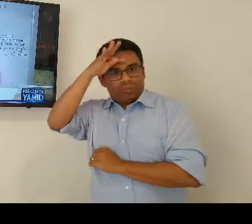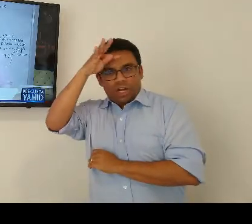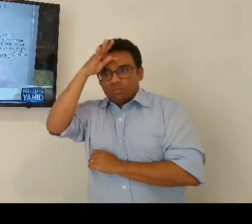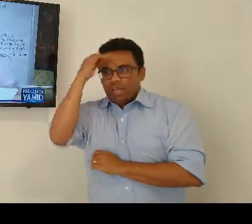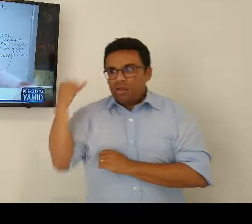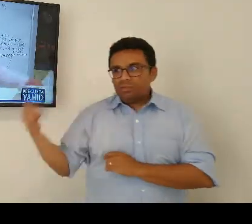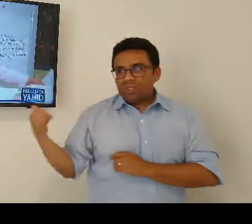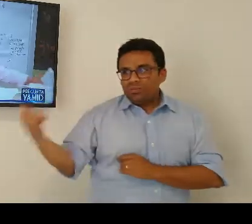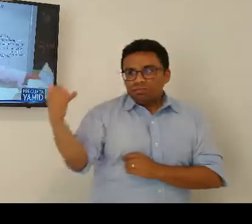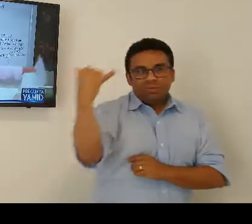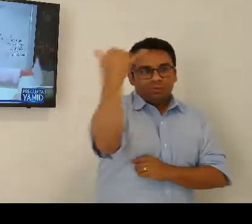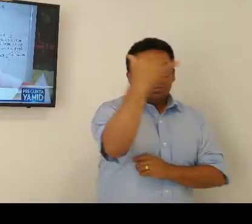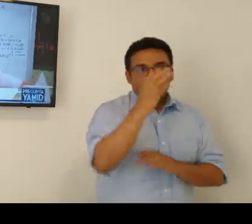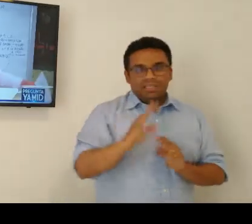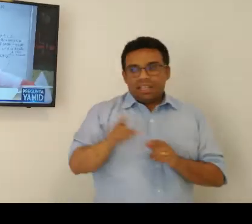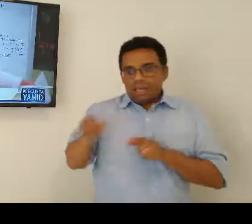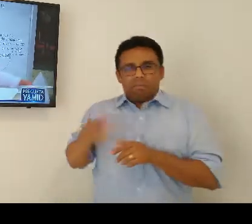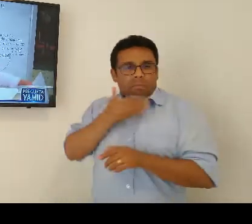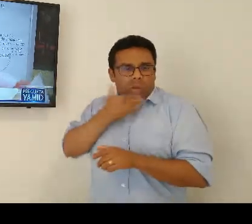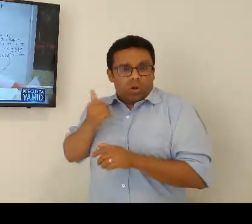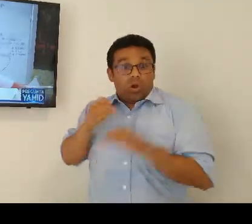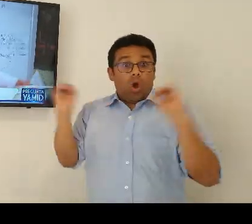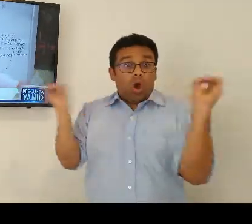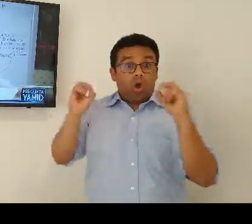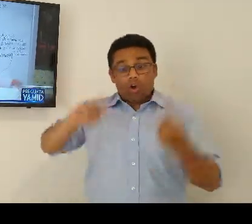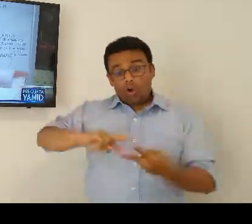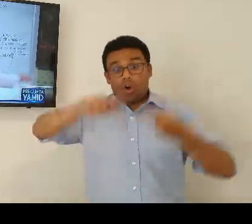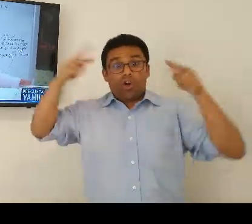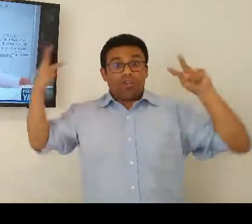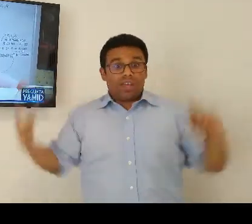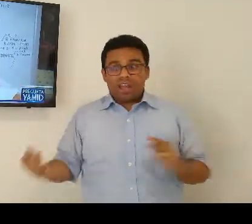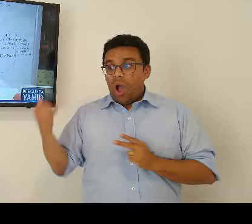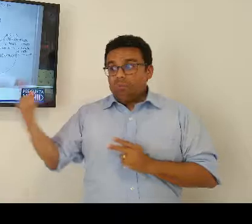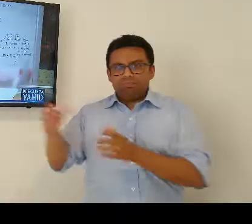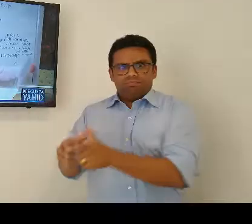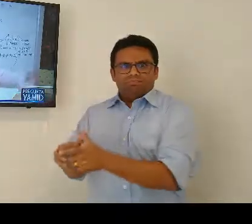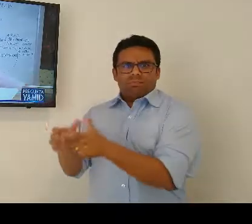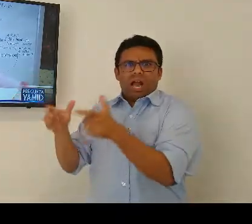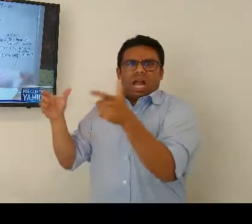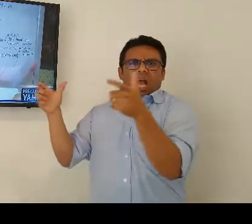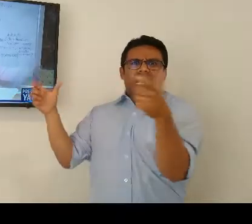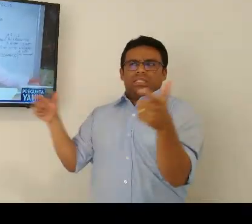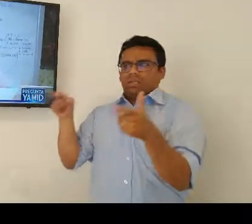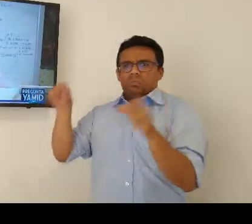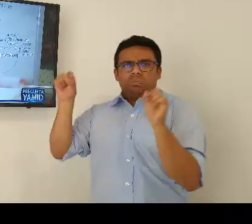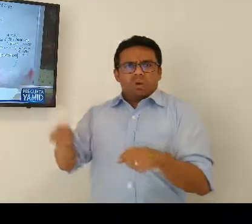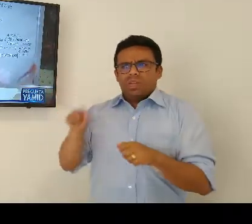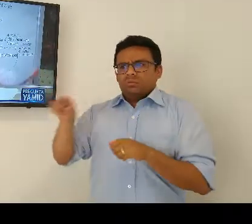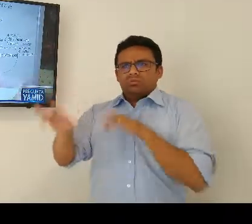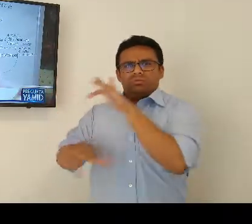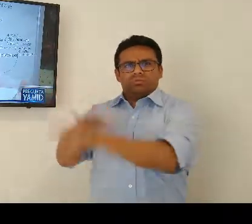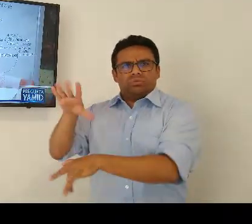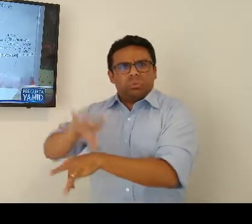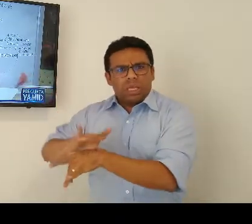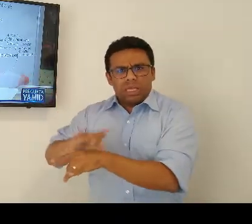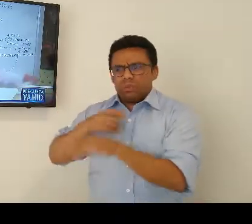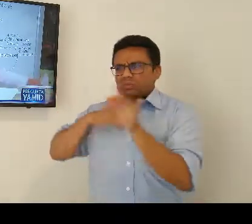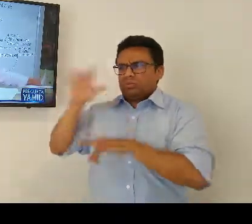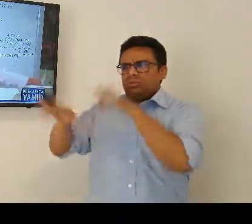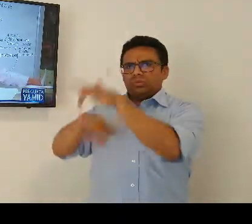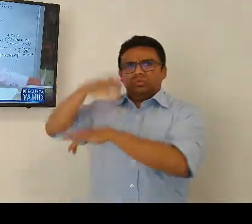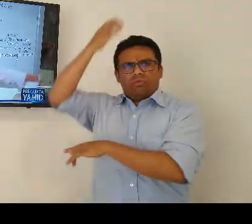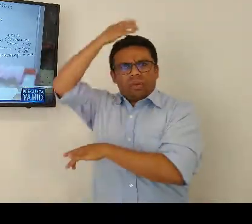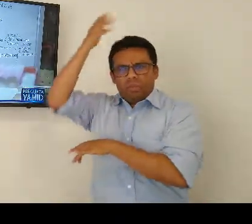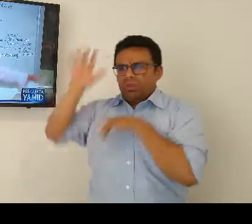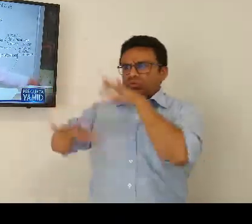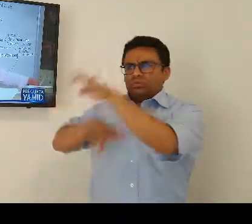y crecer en un mismo sitio como Corferias, donde podemos hacer economías de escala en médicos, en enfermeras, en equipamientos, en